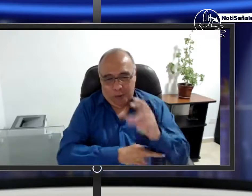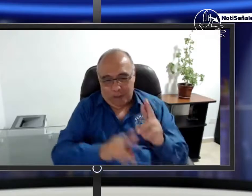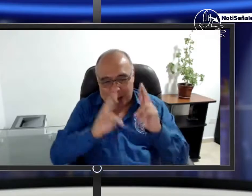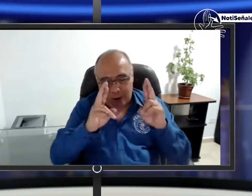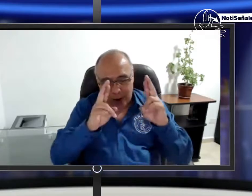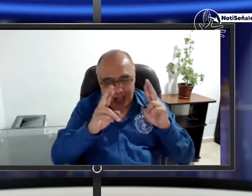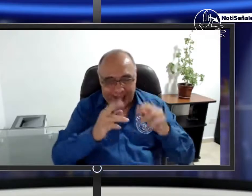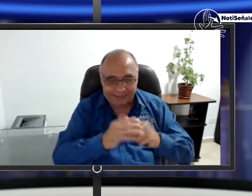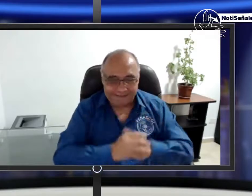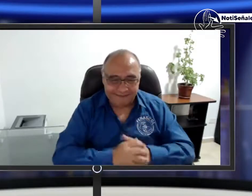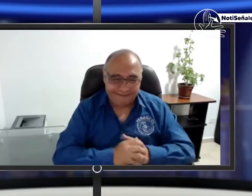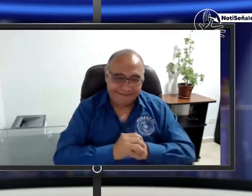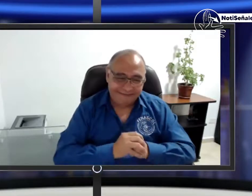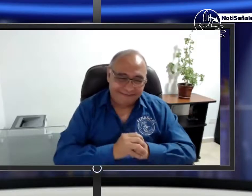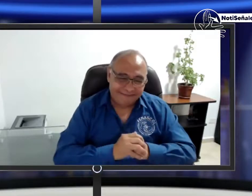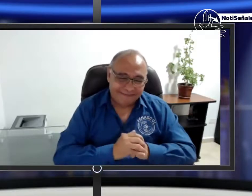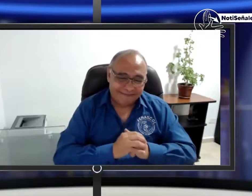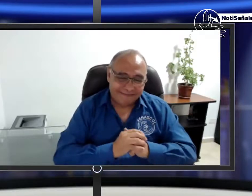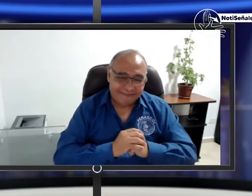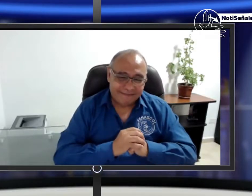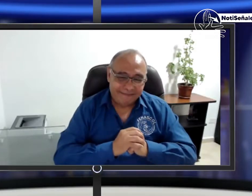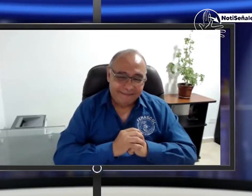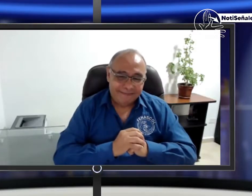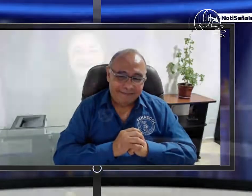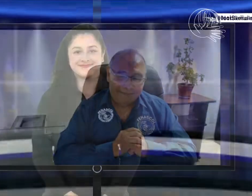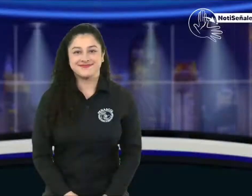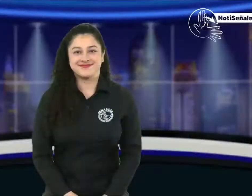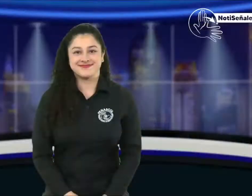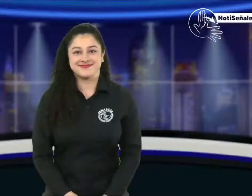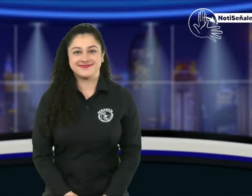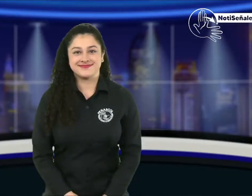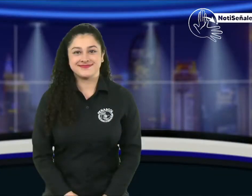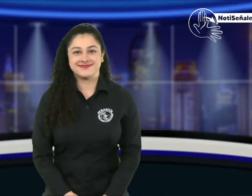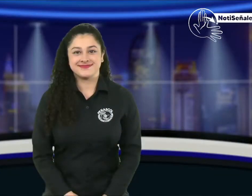celebración de esta semana si en esta semana nacional